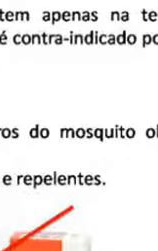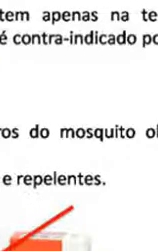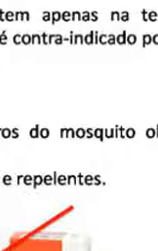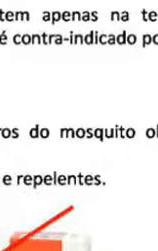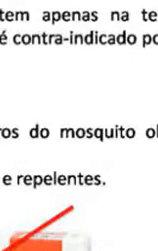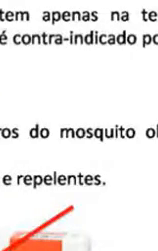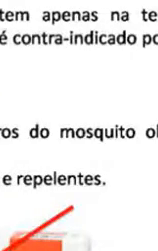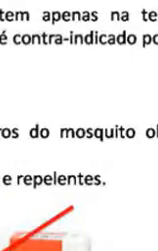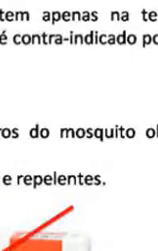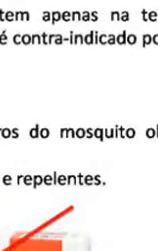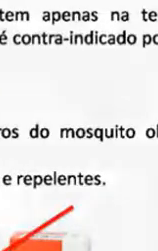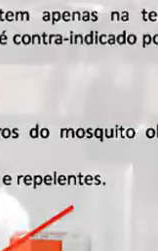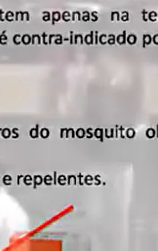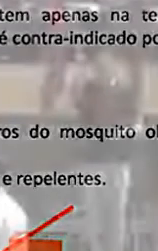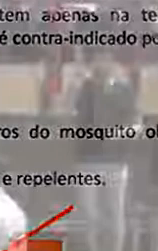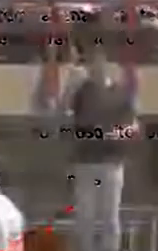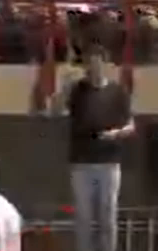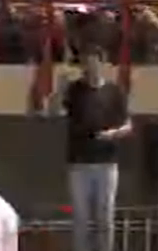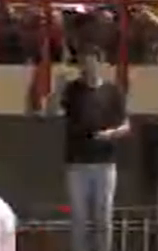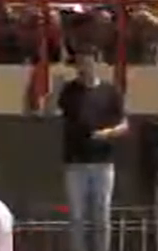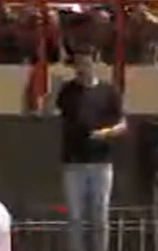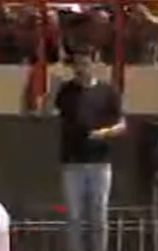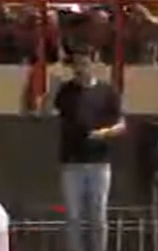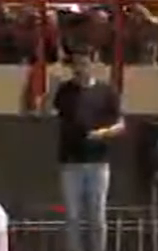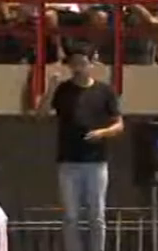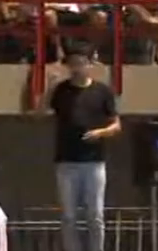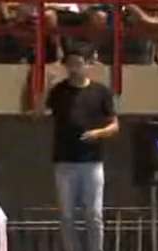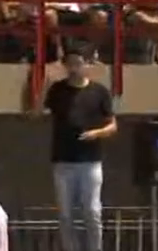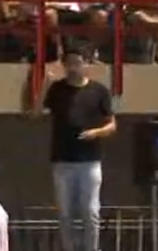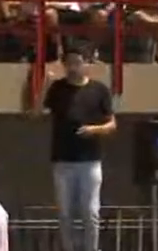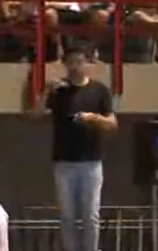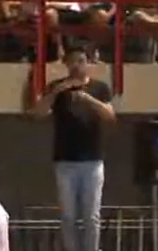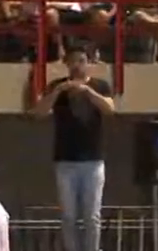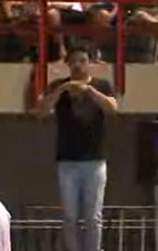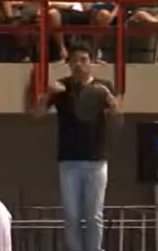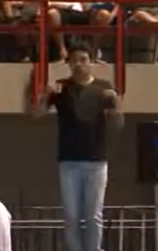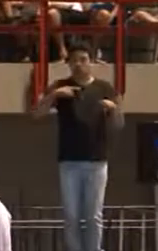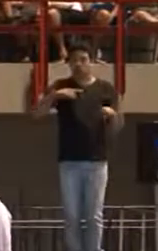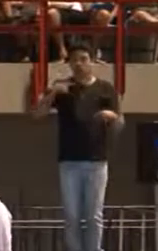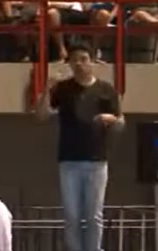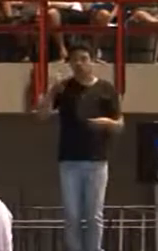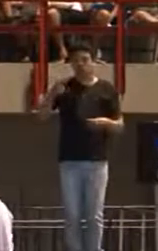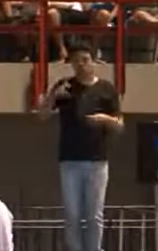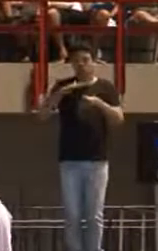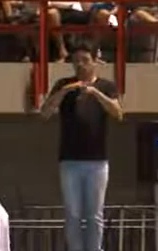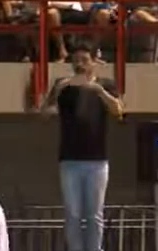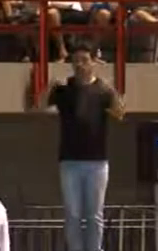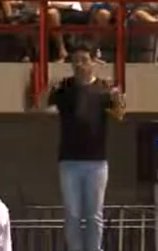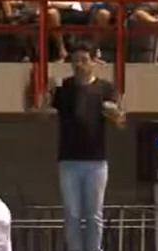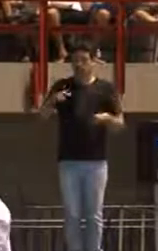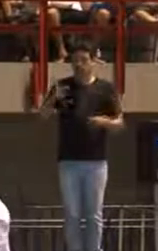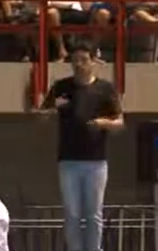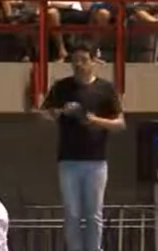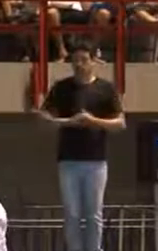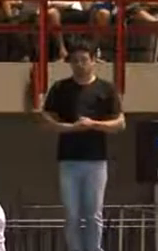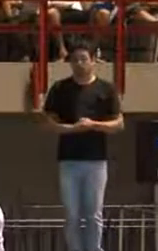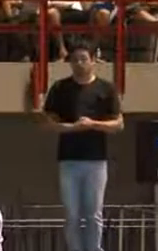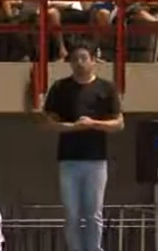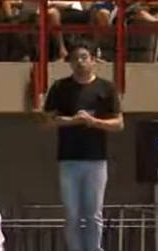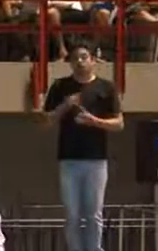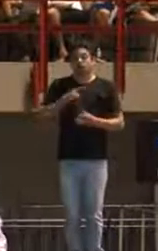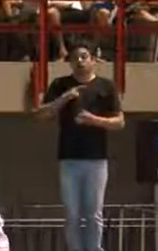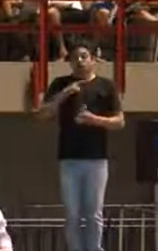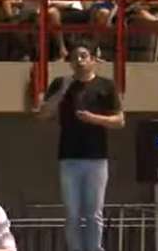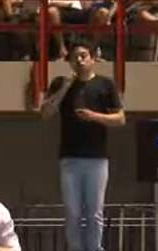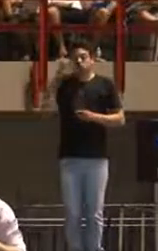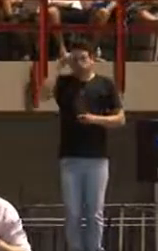Ácido acetil salicílico. Professor, tem cura? Não tem cura. Existem medidas